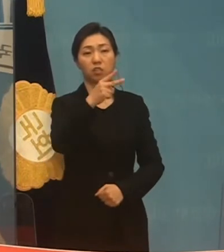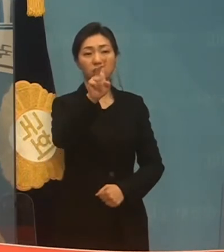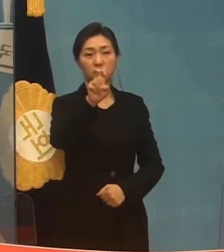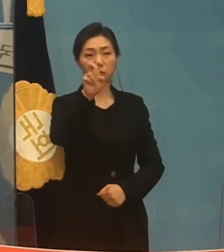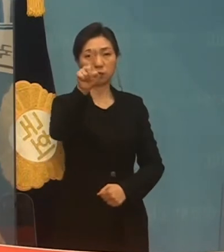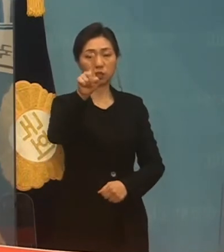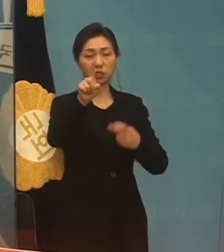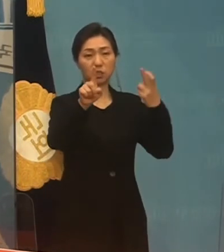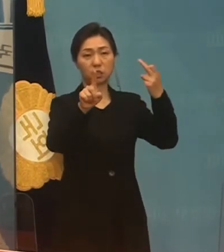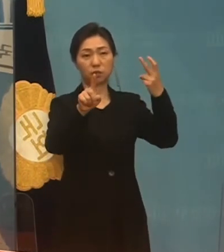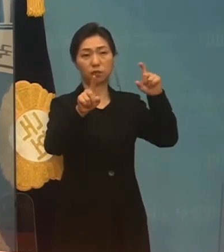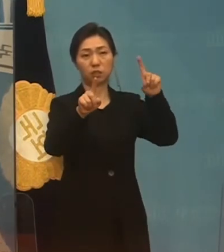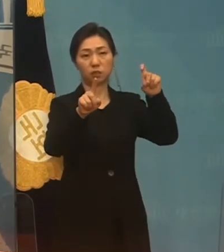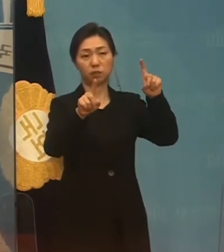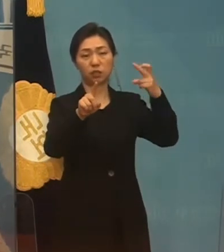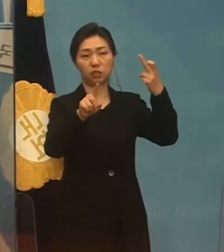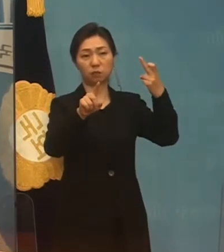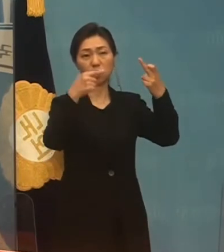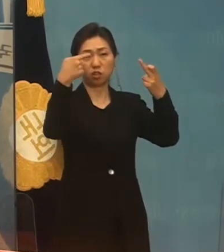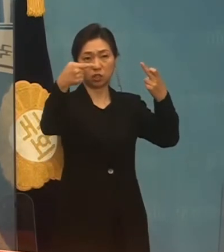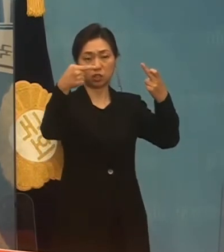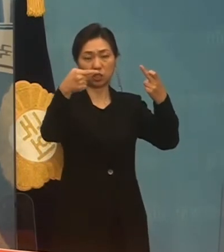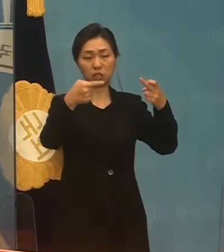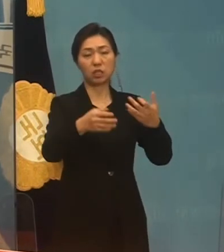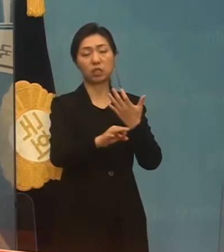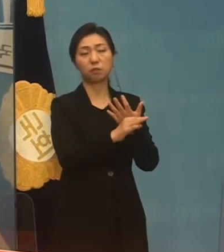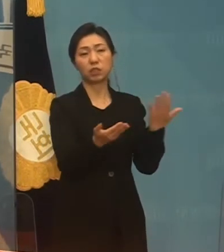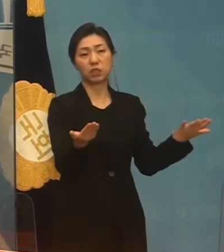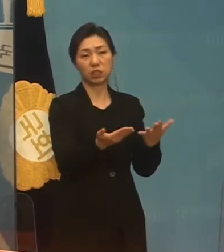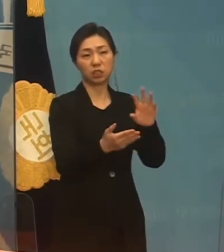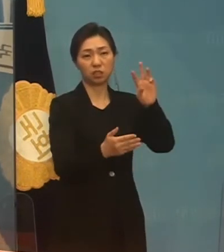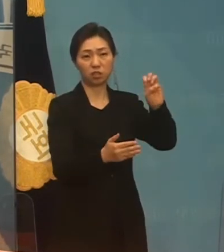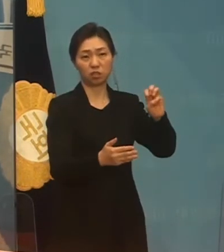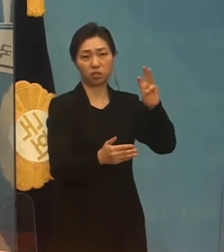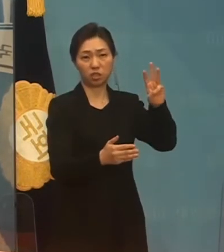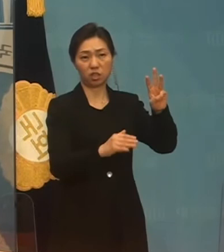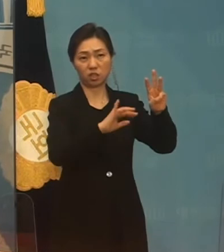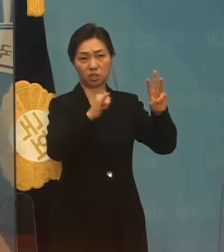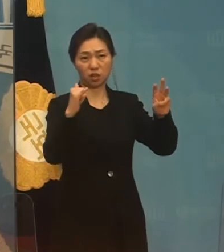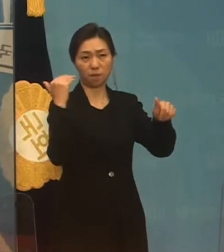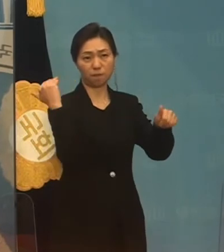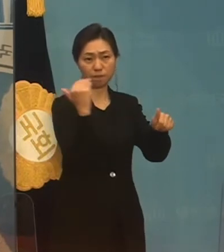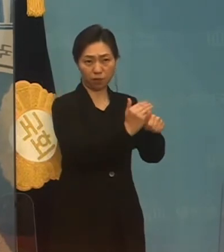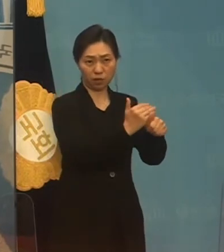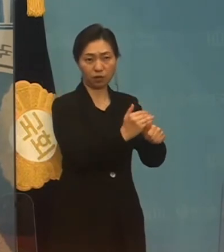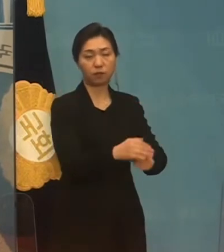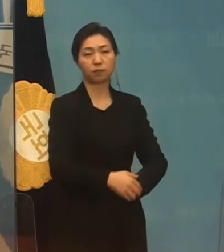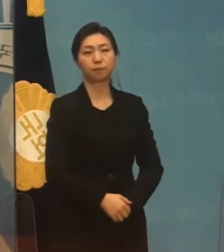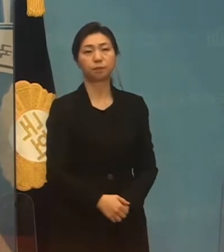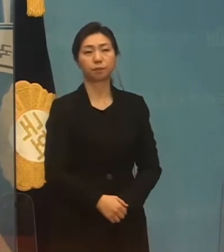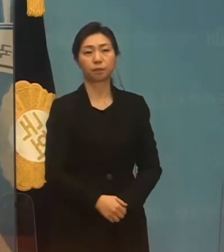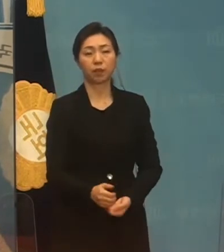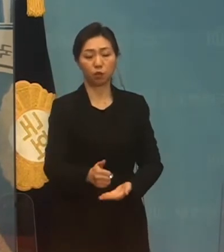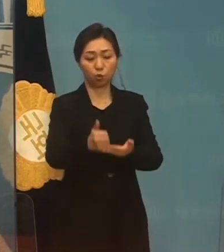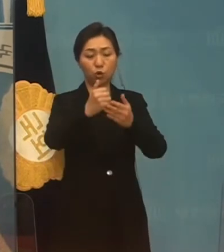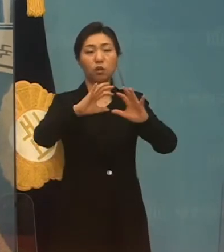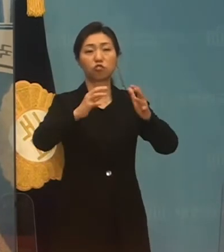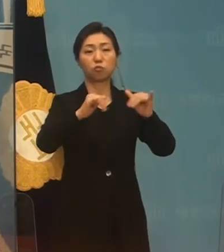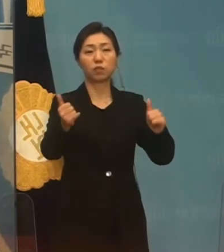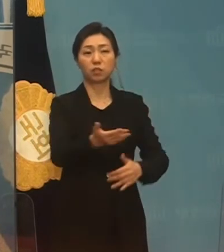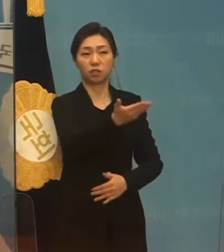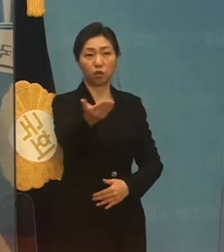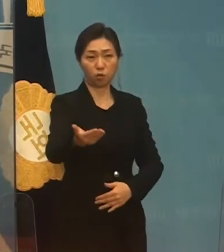2021년 12월 1일 비정규직 노동자 33명 집단 해고. 존경하는 국민